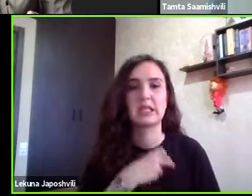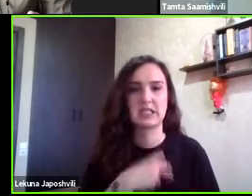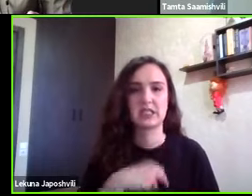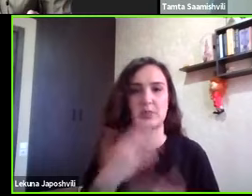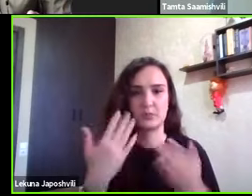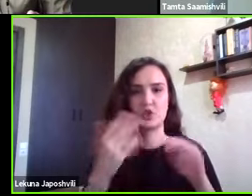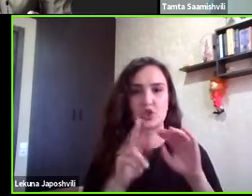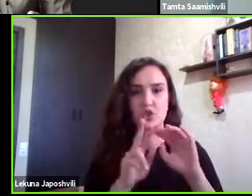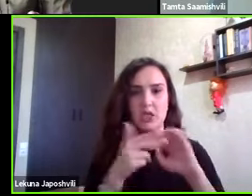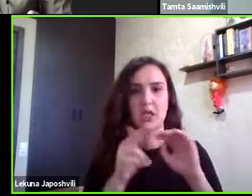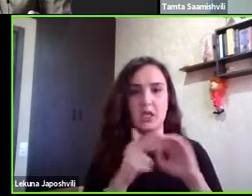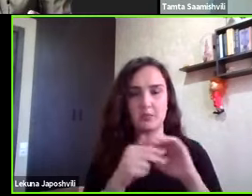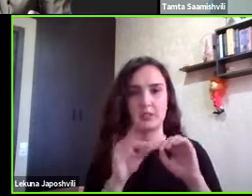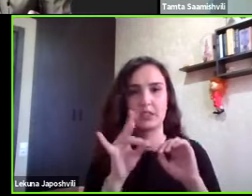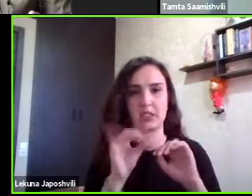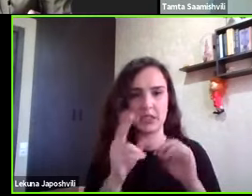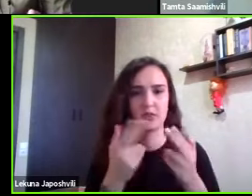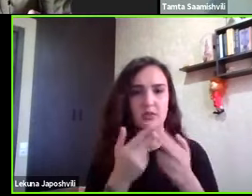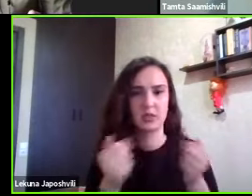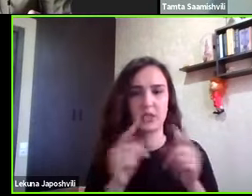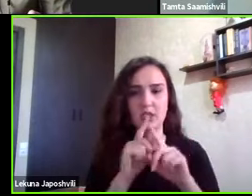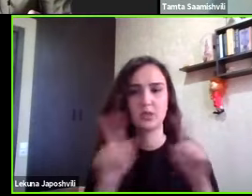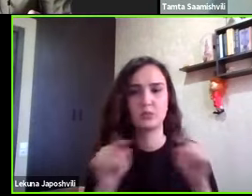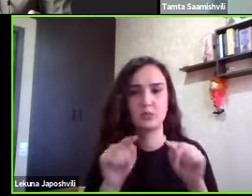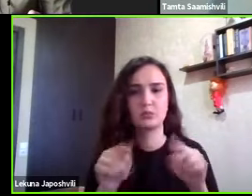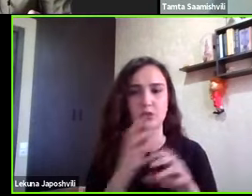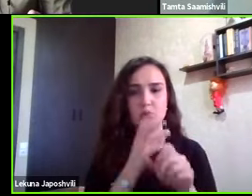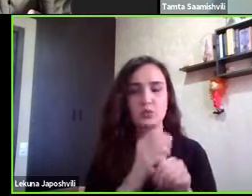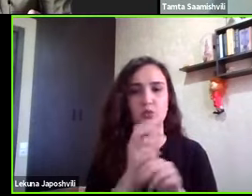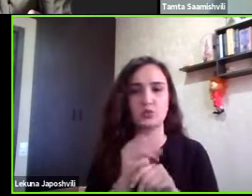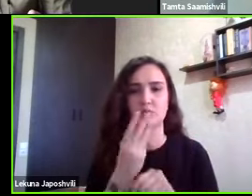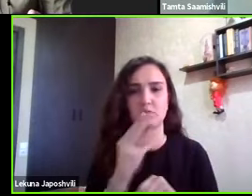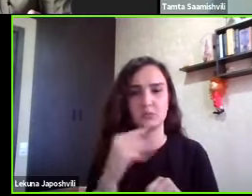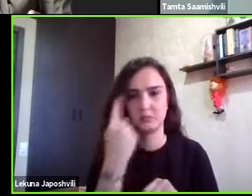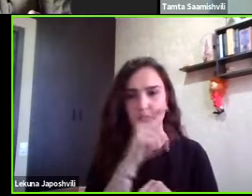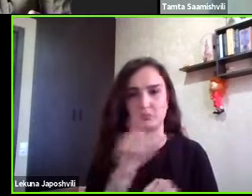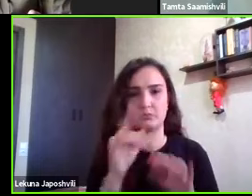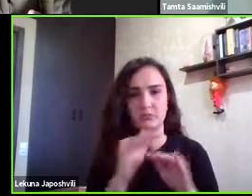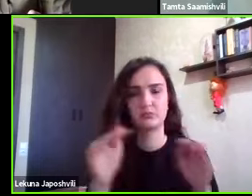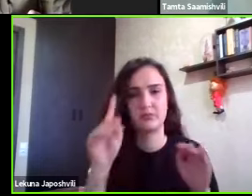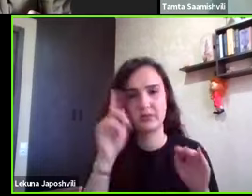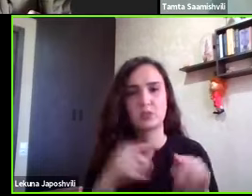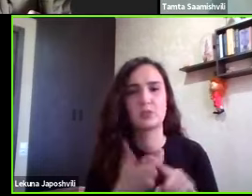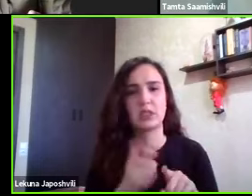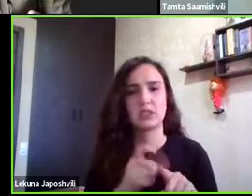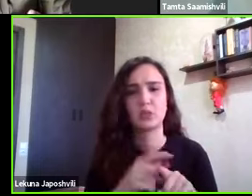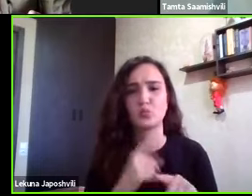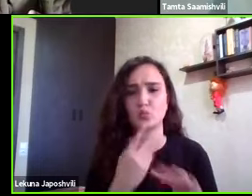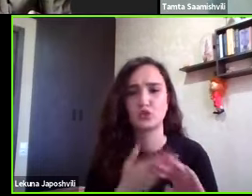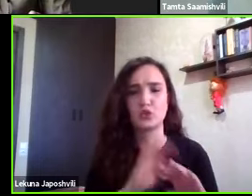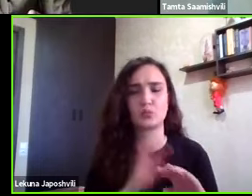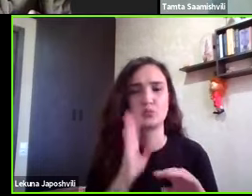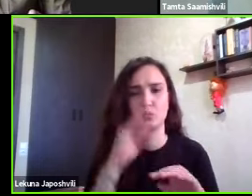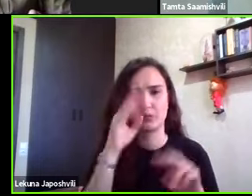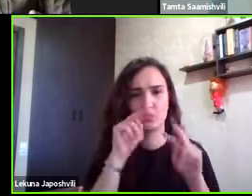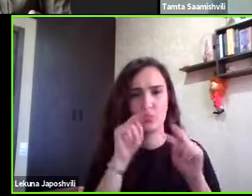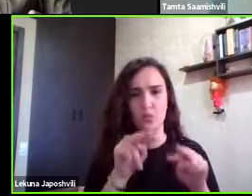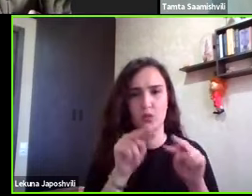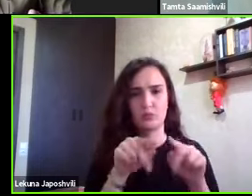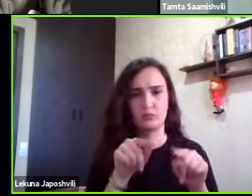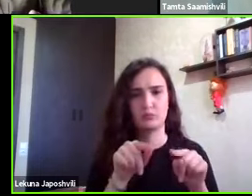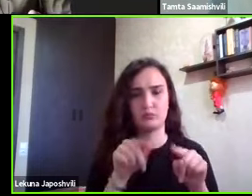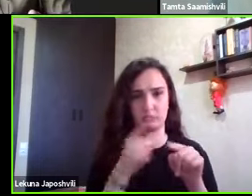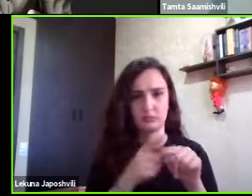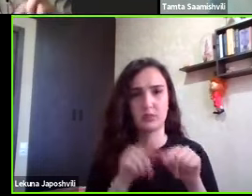იმიტომ რომ დიახ, ფრჩხილის ძალიან, ძალიან და განსაკუთრებით შეზღუდული შესაძლებლობის მქონე ბავშვებს ვიცი, რომ ძალიან უჭირთ მშობლებს, რომ მოუარონ